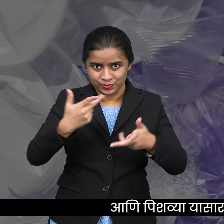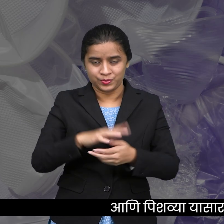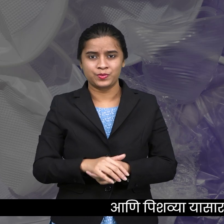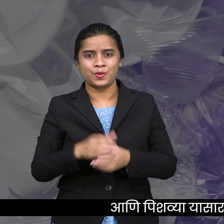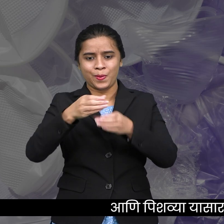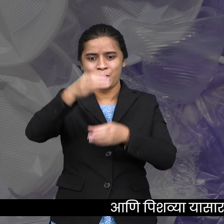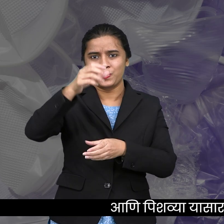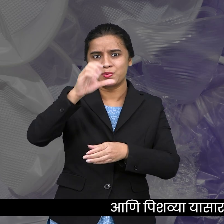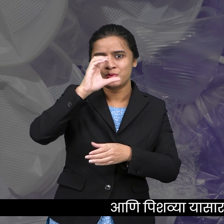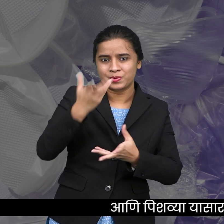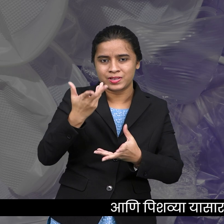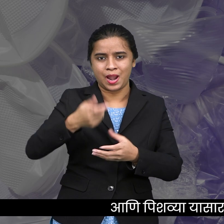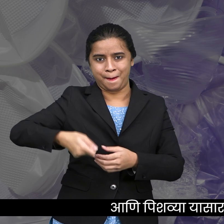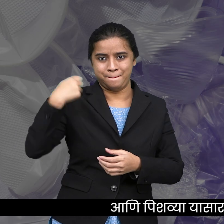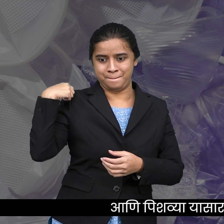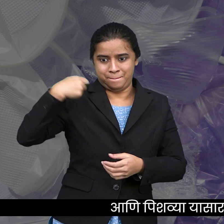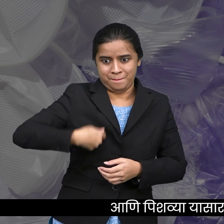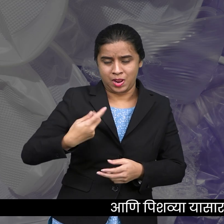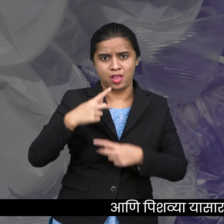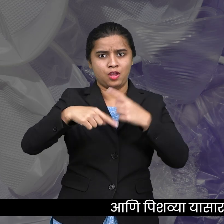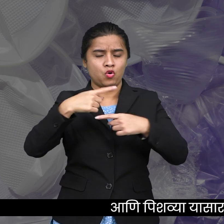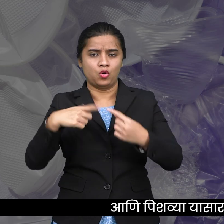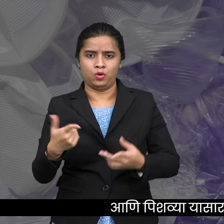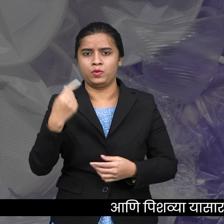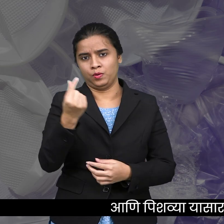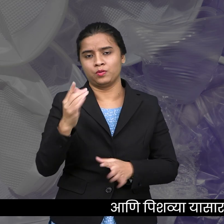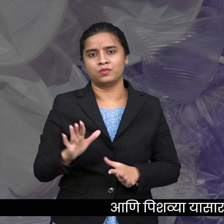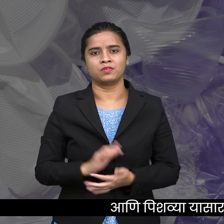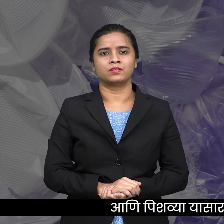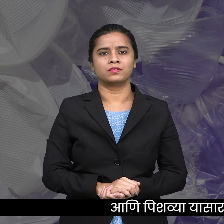आणि पिशव्या यांसारख्या प्लास्टिकच्या वस्तू वापरतो.